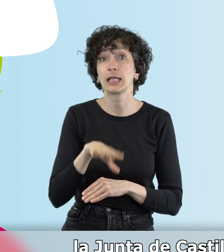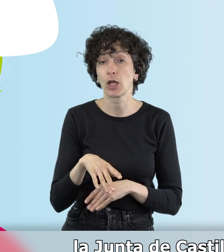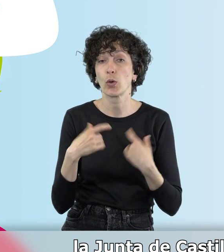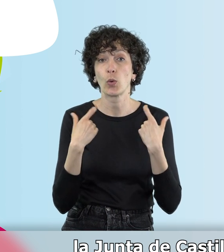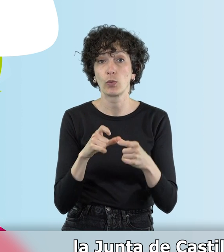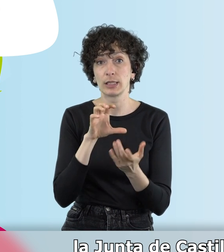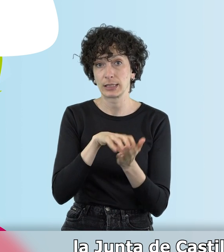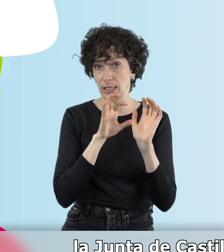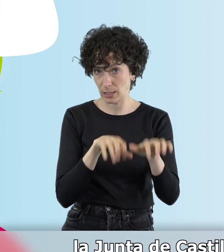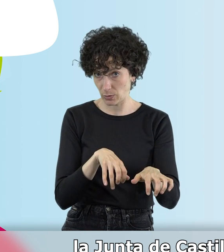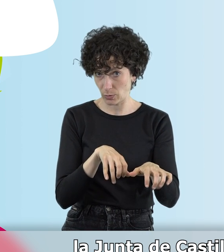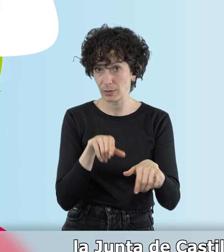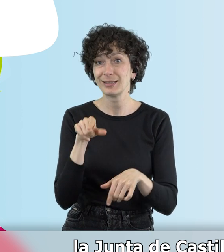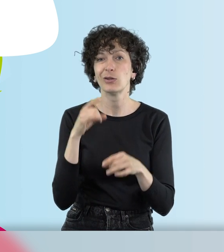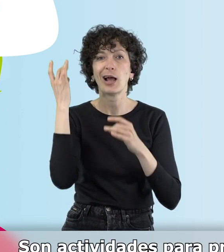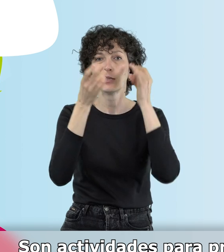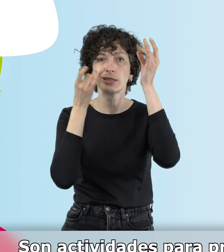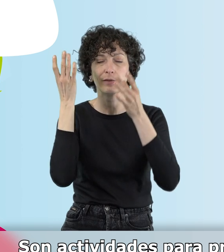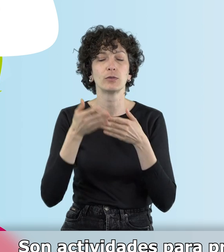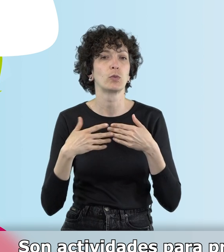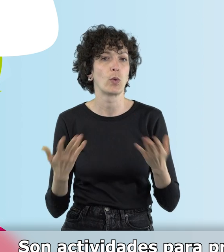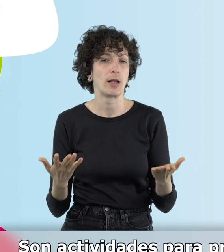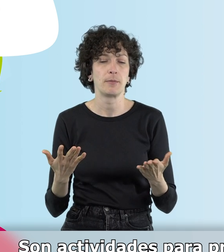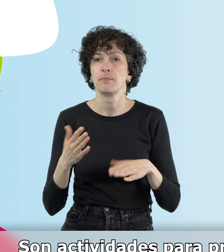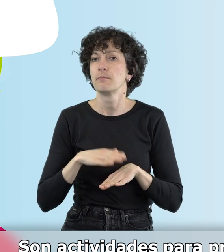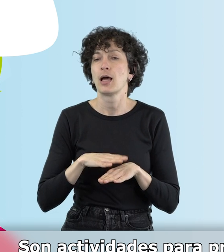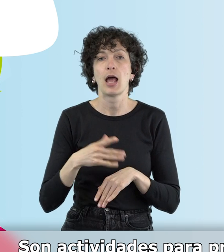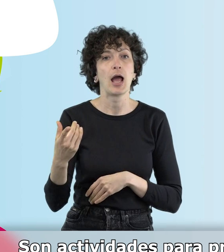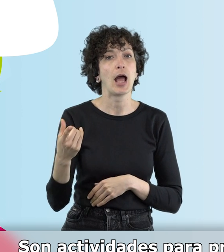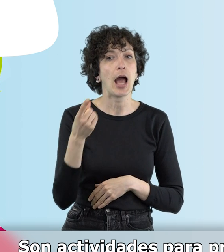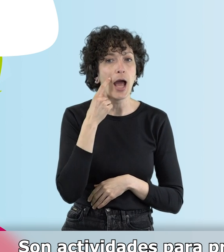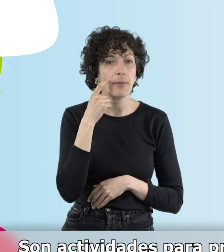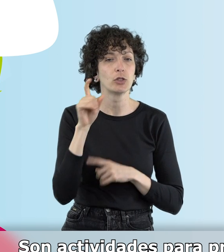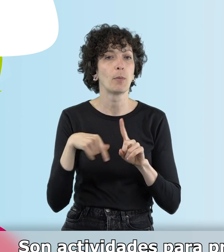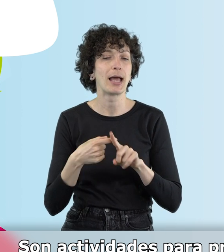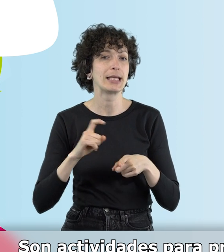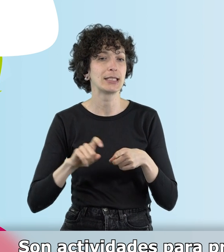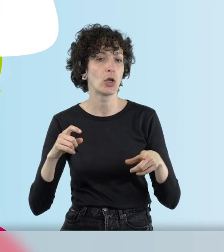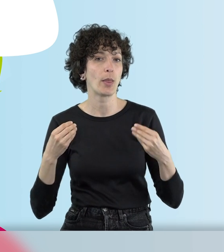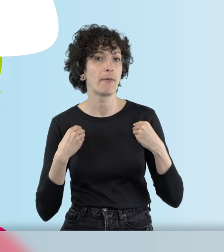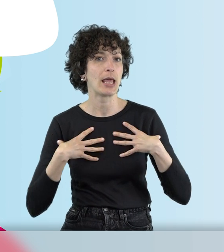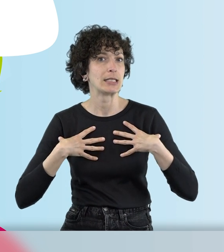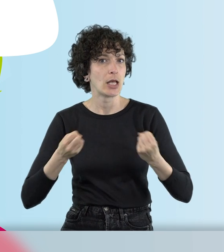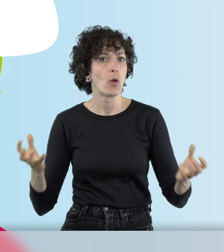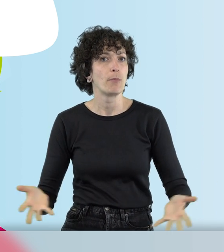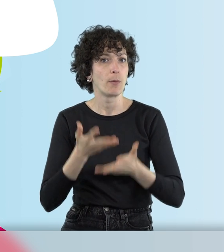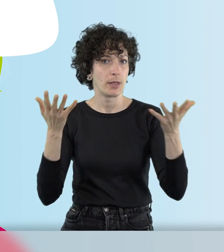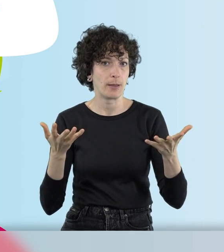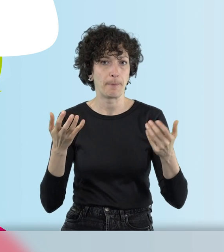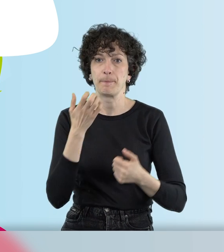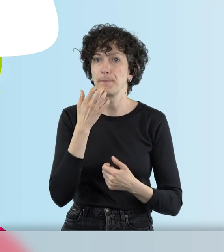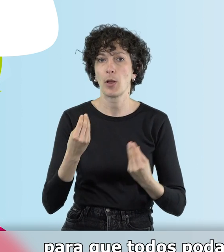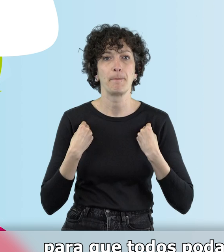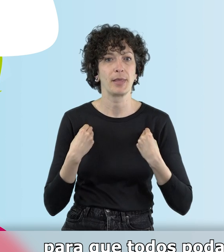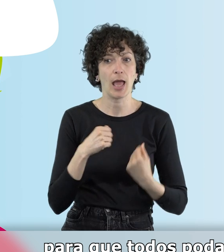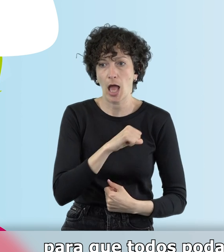la Junta de Castilla y León. ¿Y qué actividades son? Pues son actividades para promover hábitos y estilos de vida saludable. la promoción de la